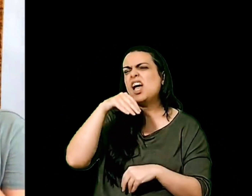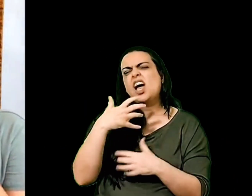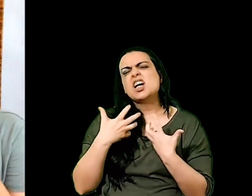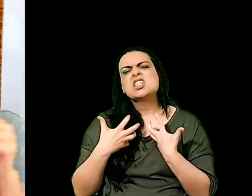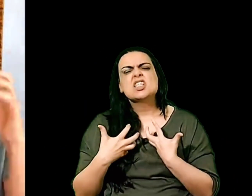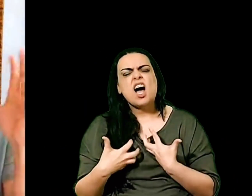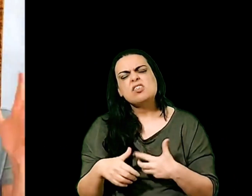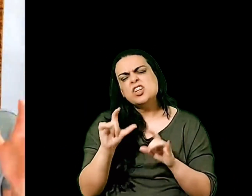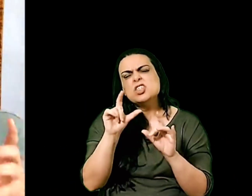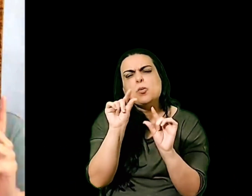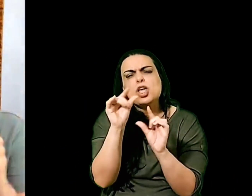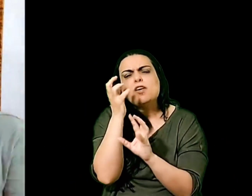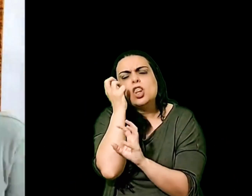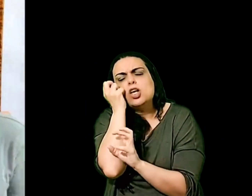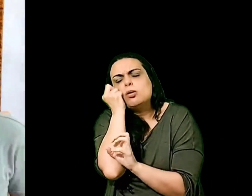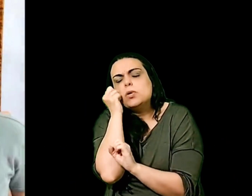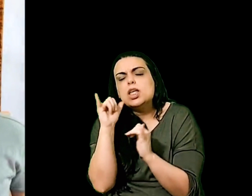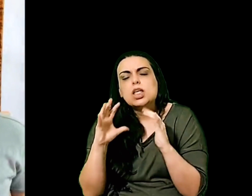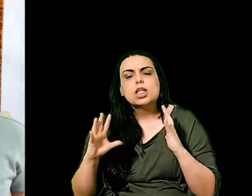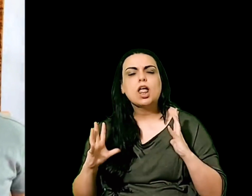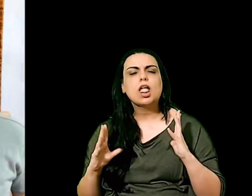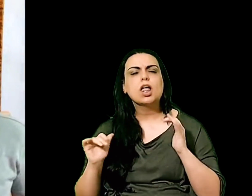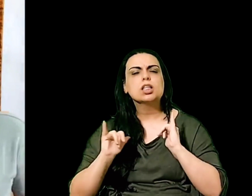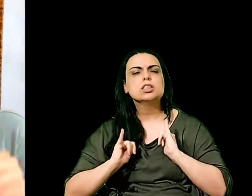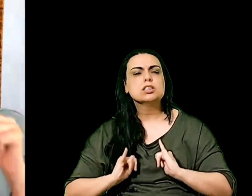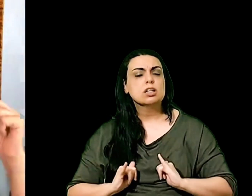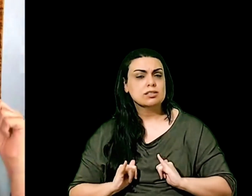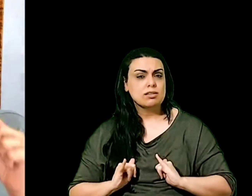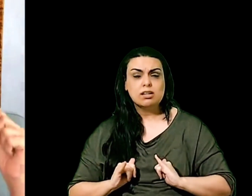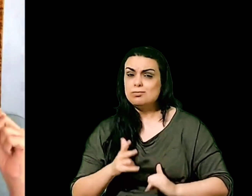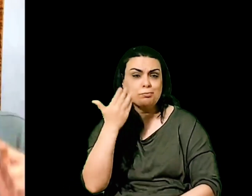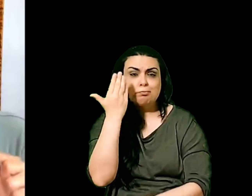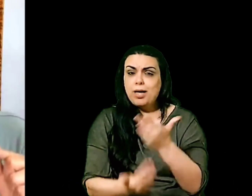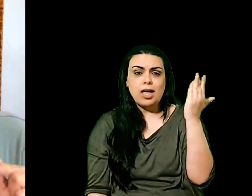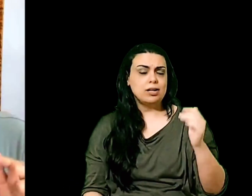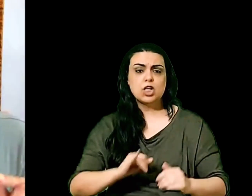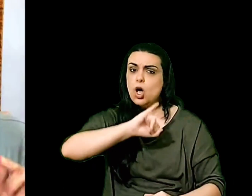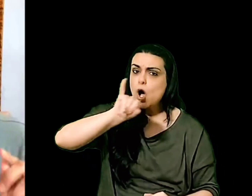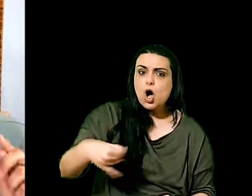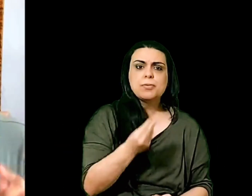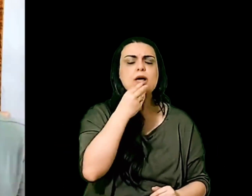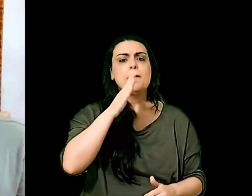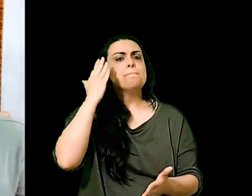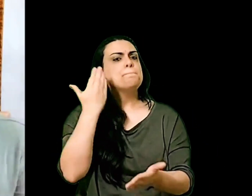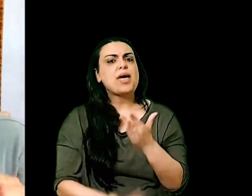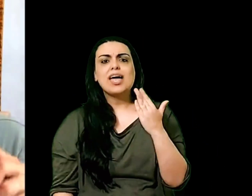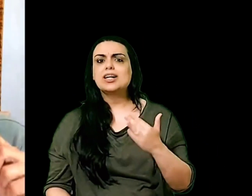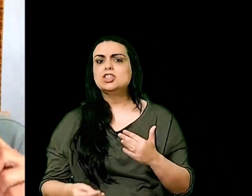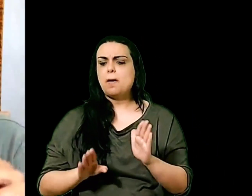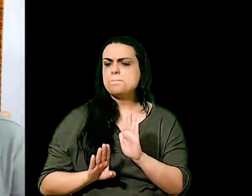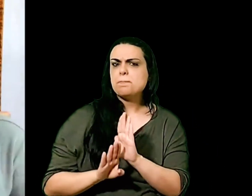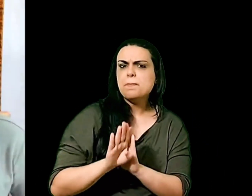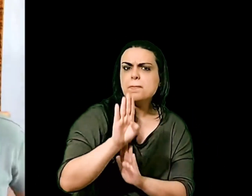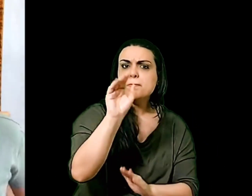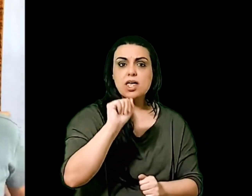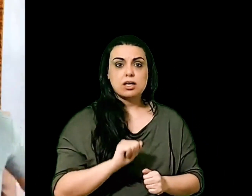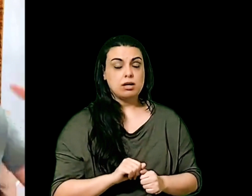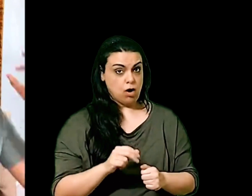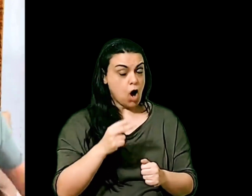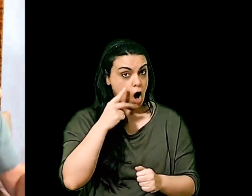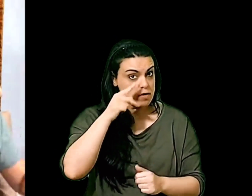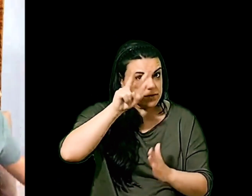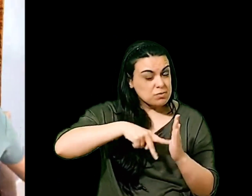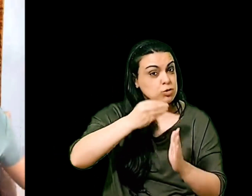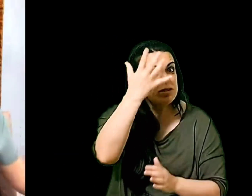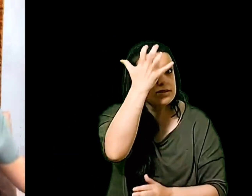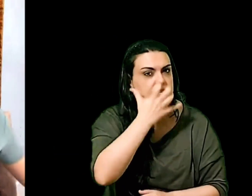dessa devocional, isso me elucidou. Ele disse assim: é com pequenas procrastinações que o homem arruína a sua alma.